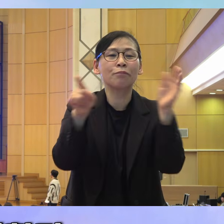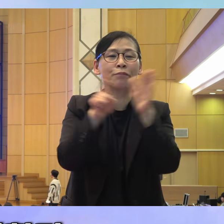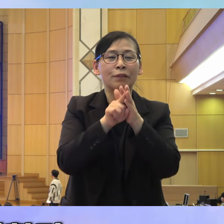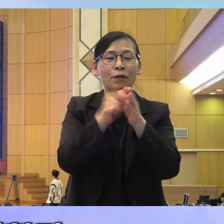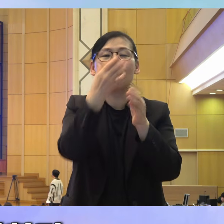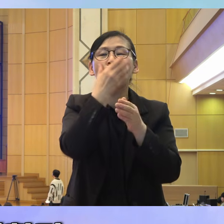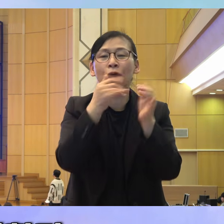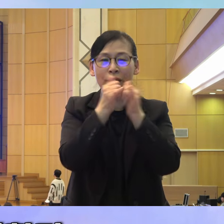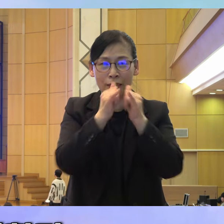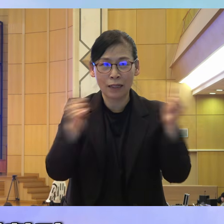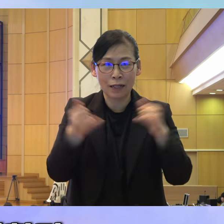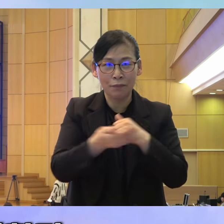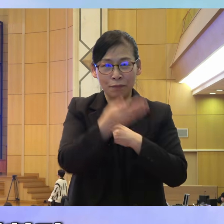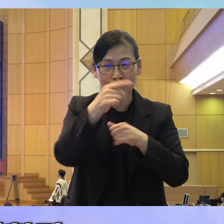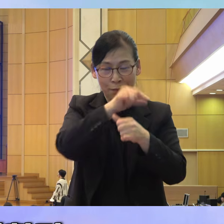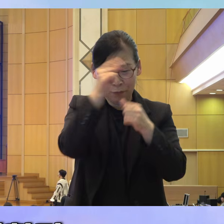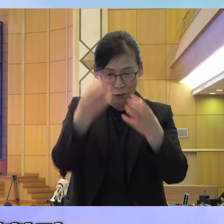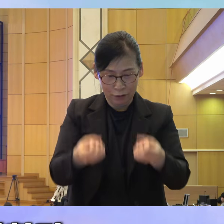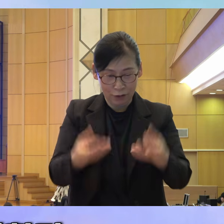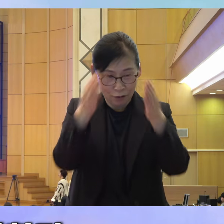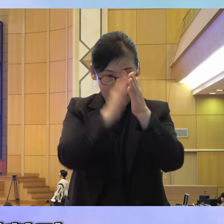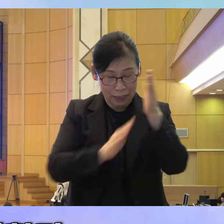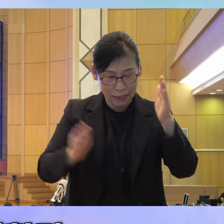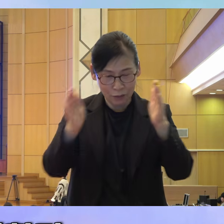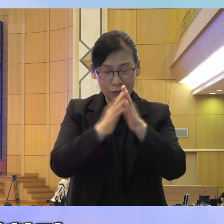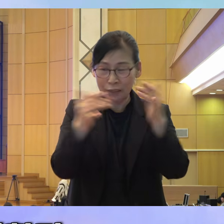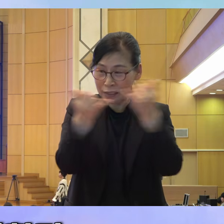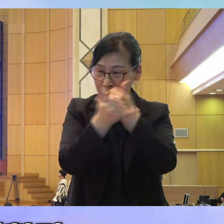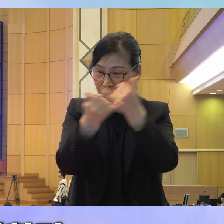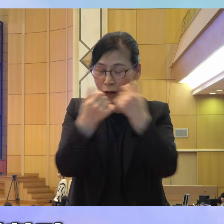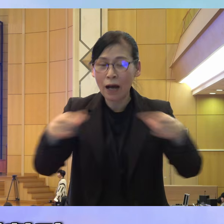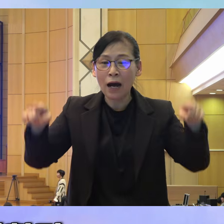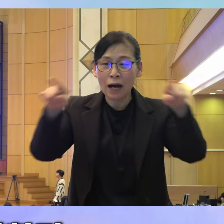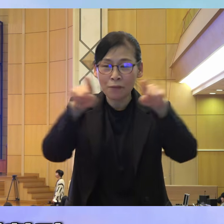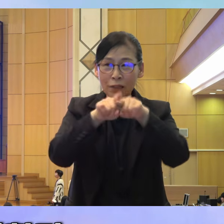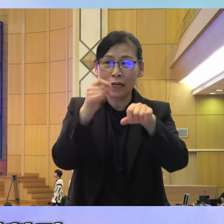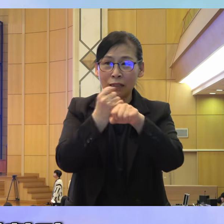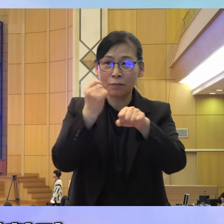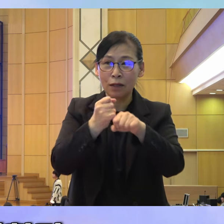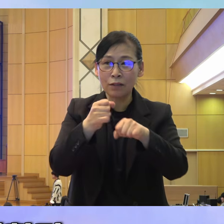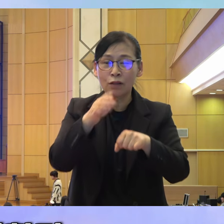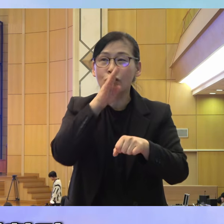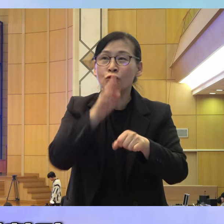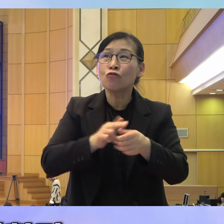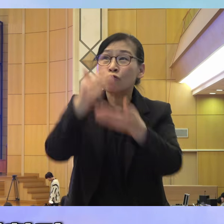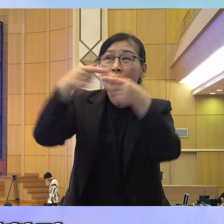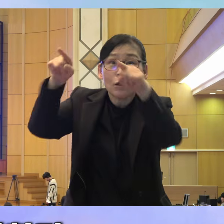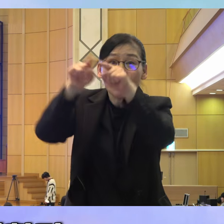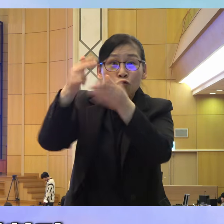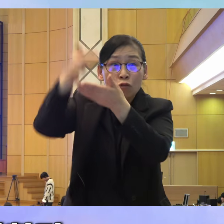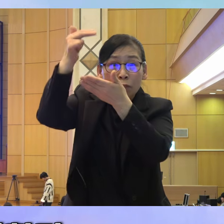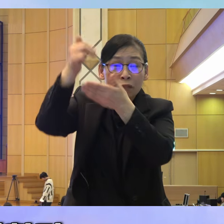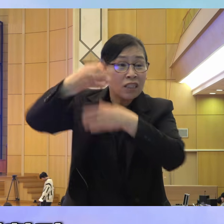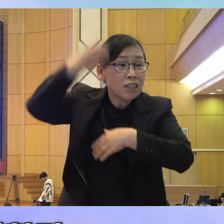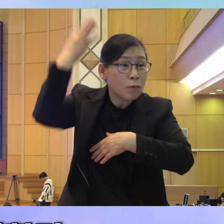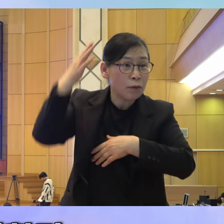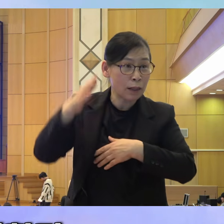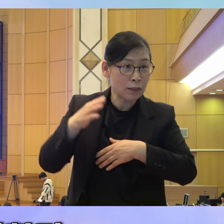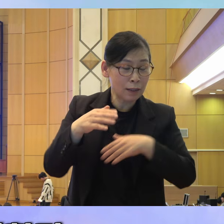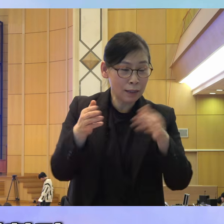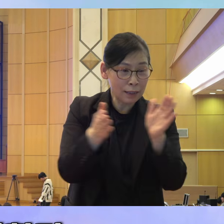복 있는 명절, 우리 가족들 친지들도 함께 하지만 또 주님과도 그런 것 때문에 주님을